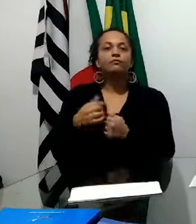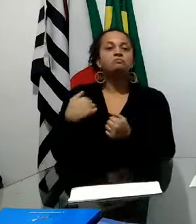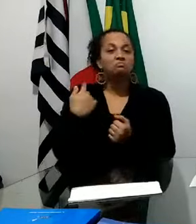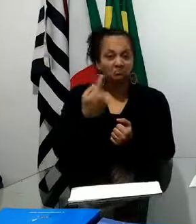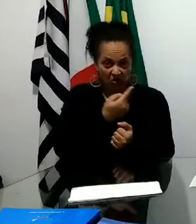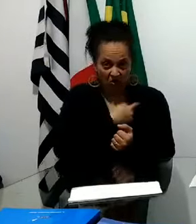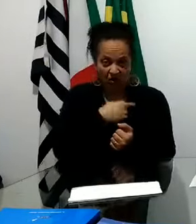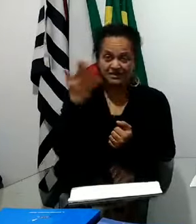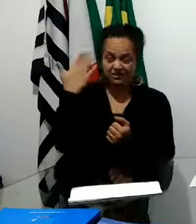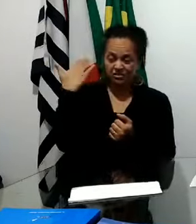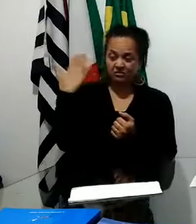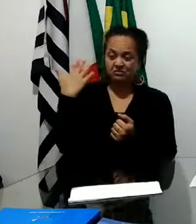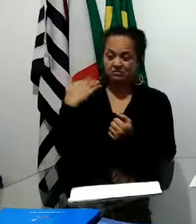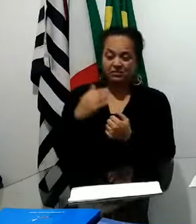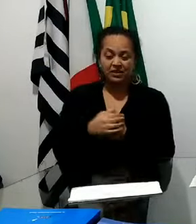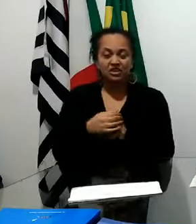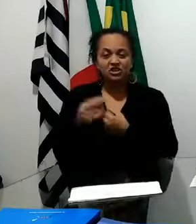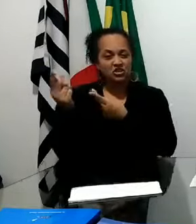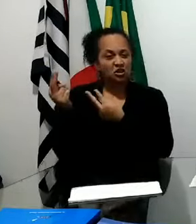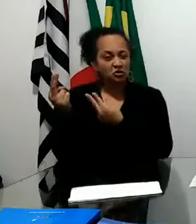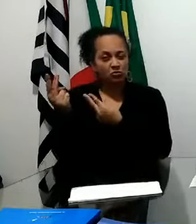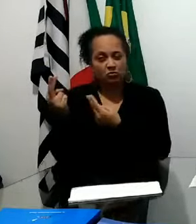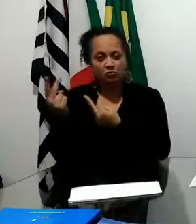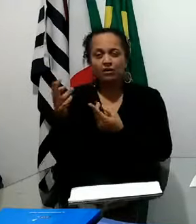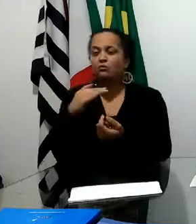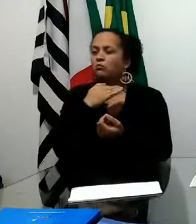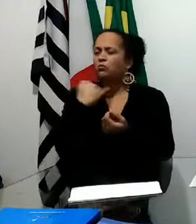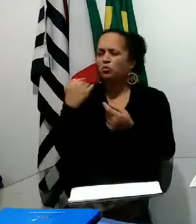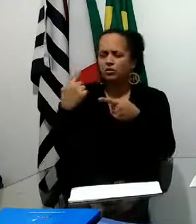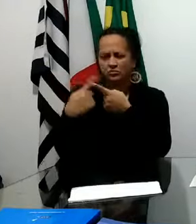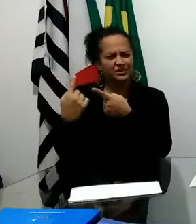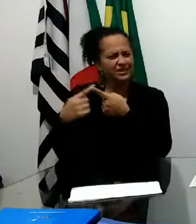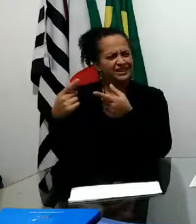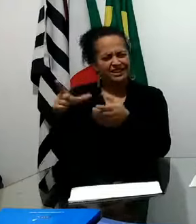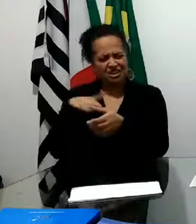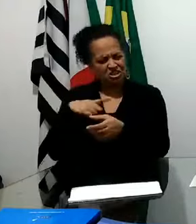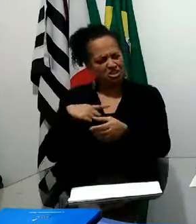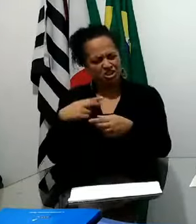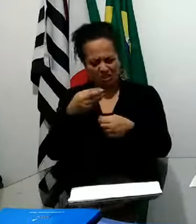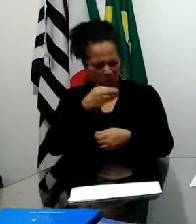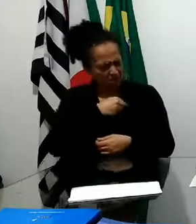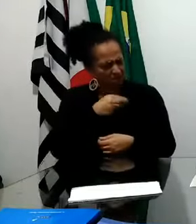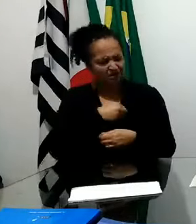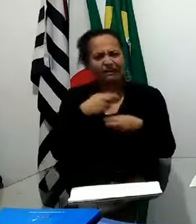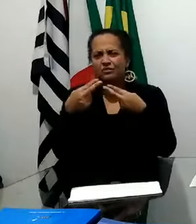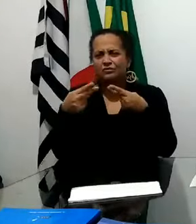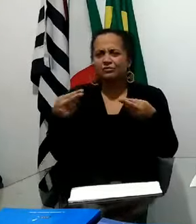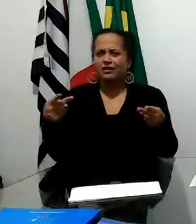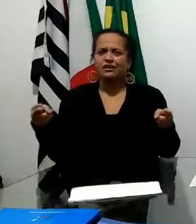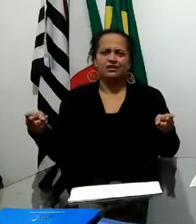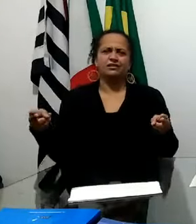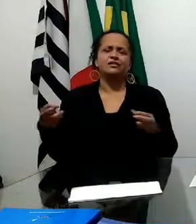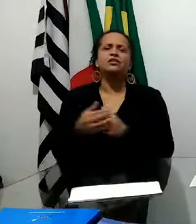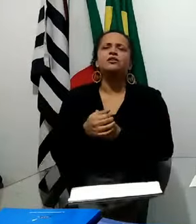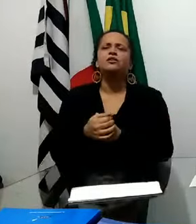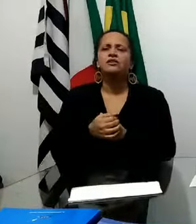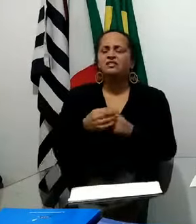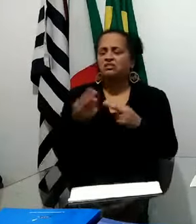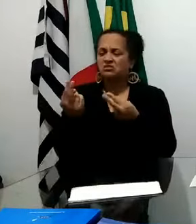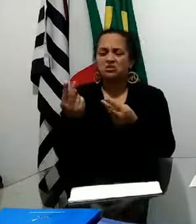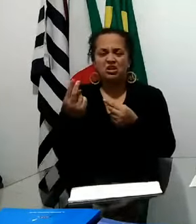estando nós mortos dos nossos delitos e pecados, nos quais andaste outrora, segundo o curso deste